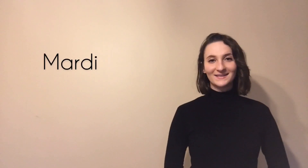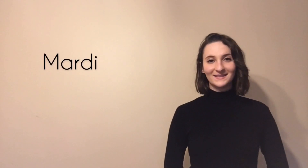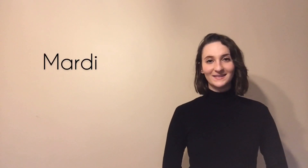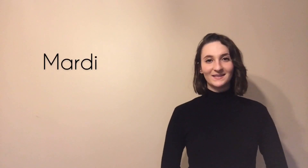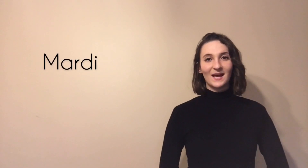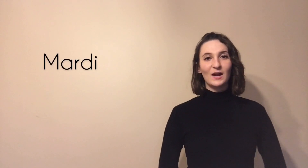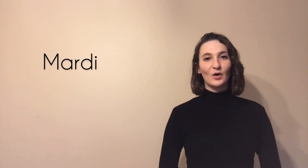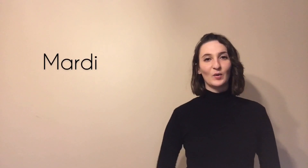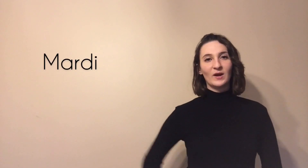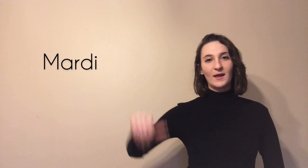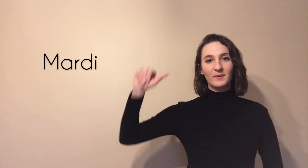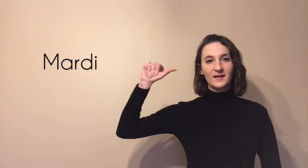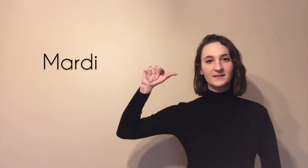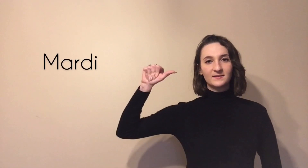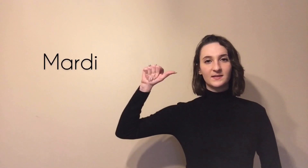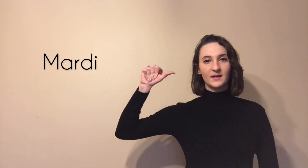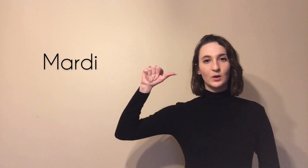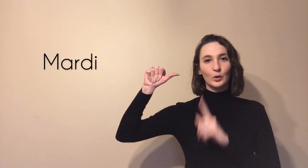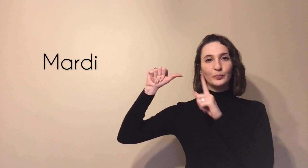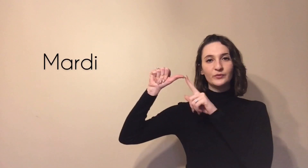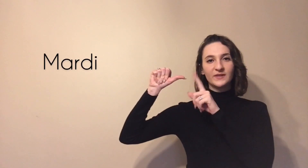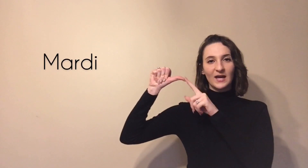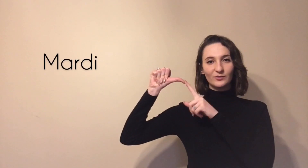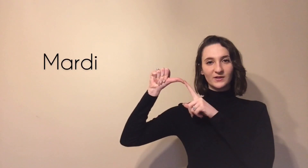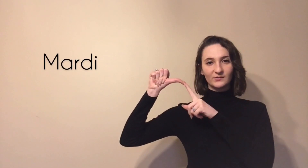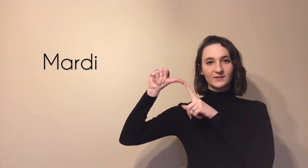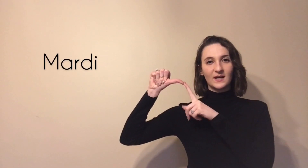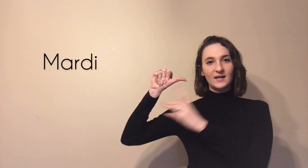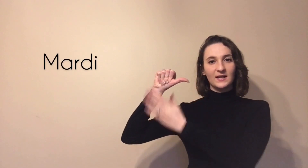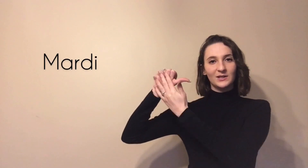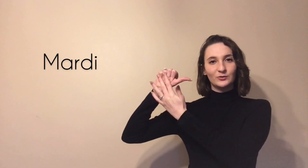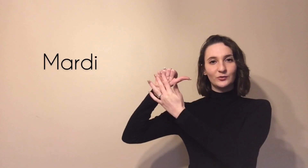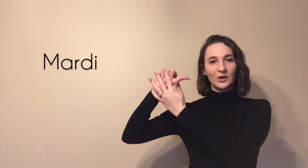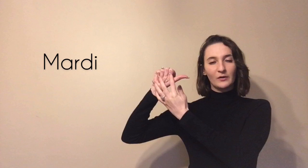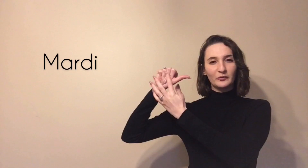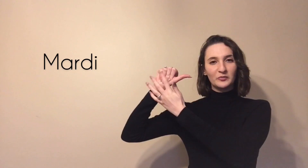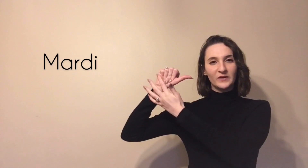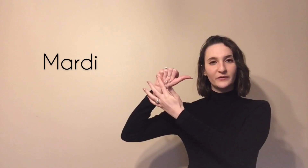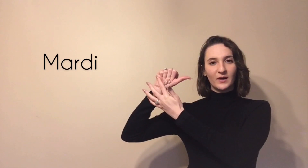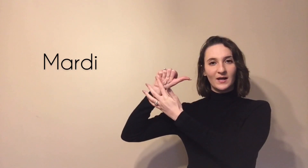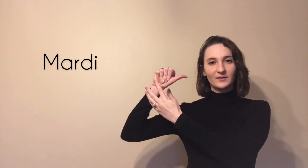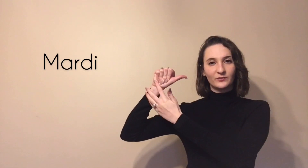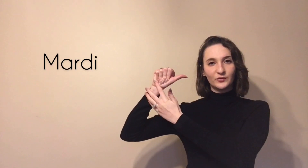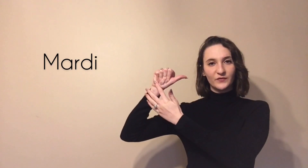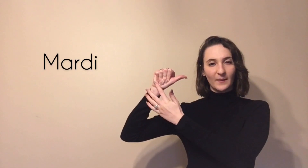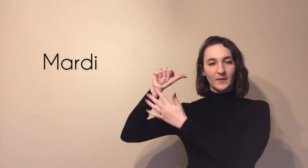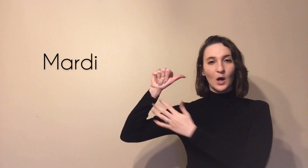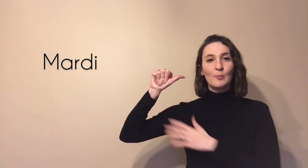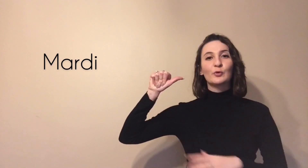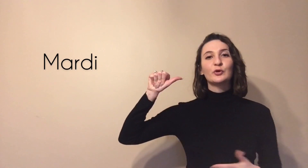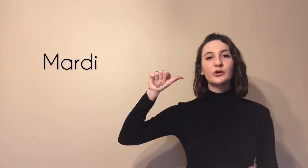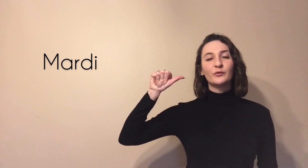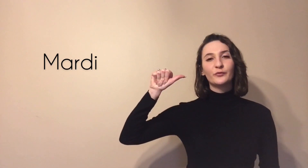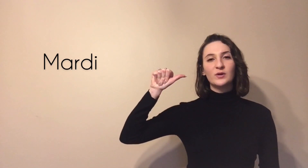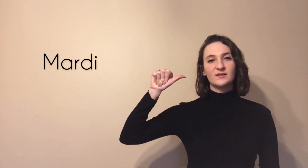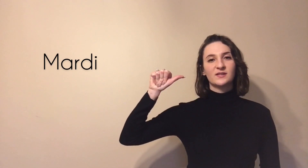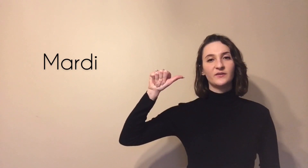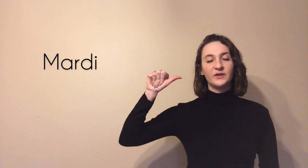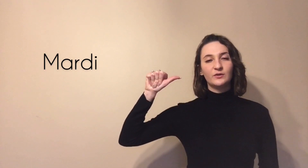Mardi. Alors, la base, c'est le pouce à l'horizontale et les autres doigts, comme vous pouvez le voir là, tous fermés. Pour ceux qui ont vu les anciennes vidéos, c'est